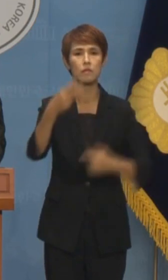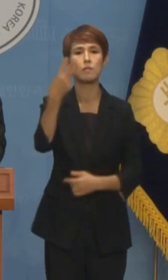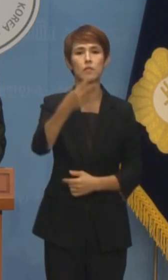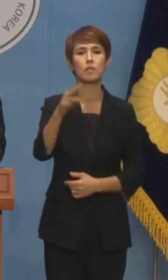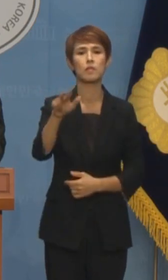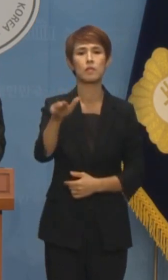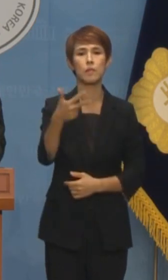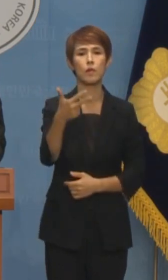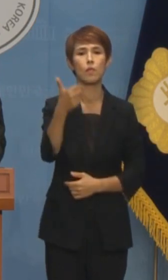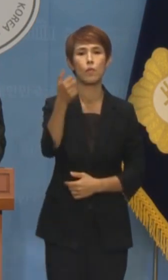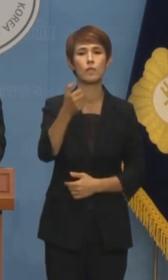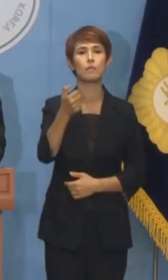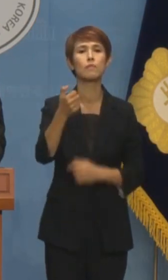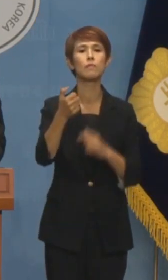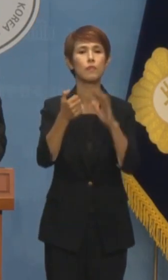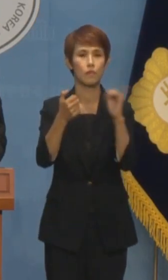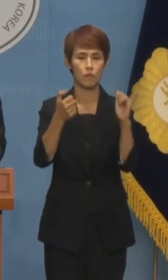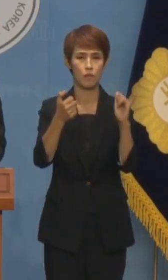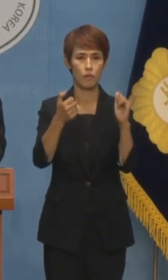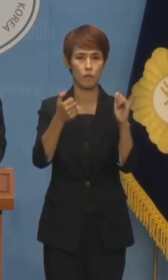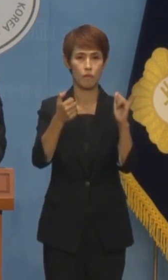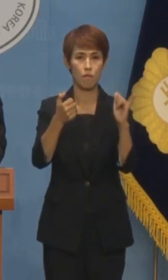3,751명으로 증가하면서 무려